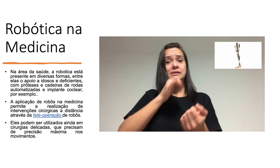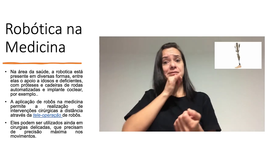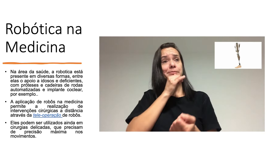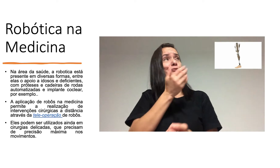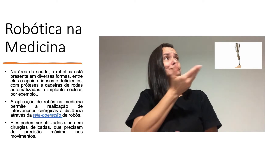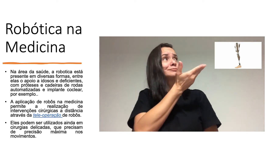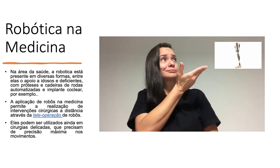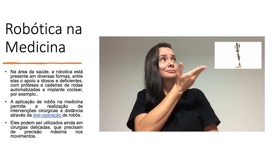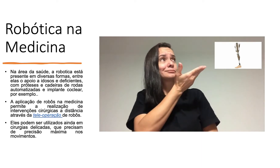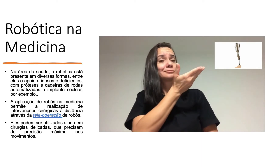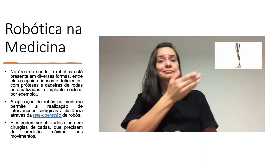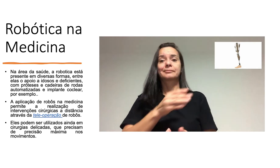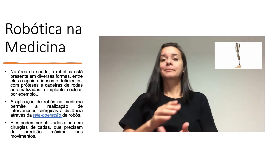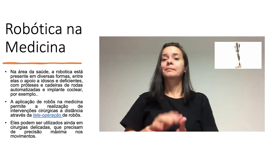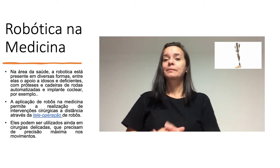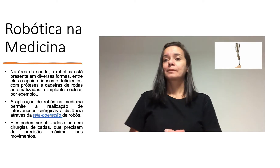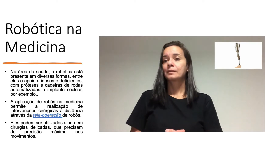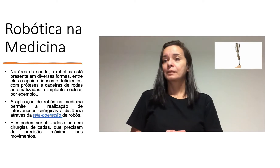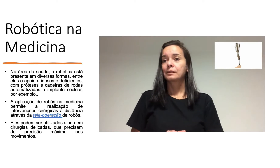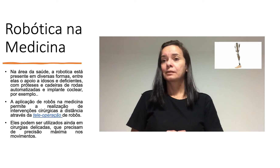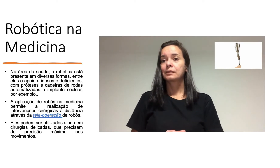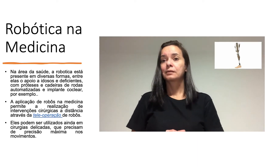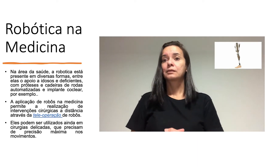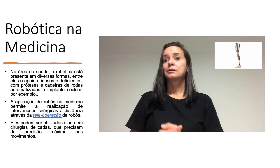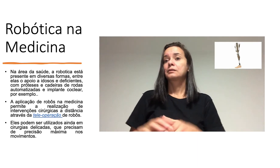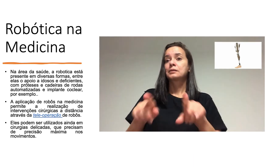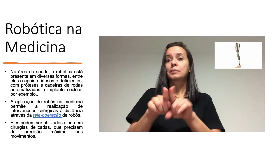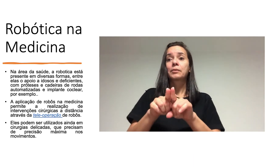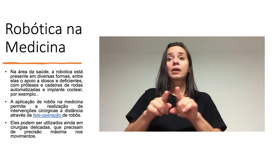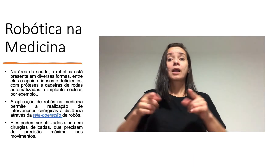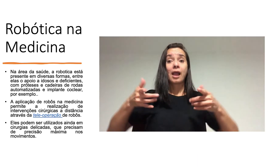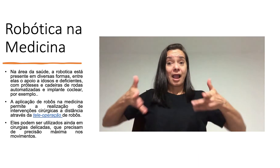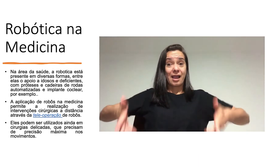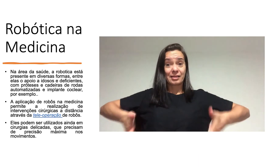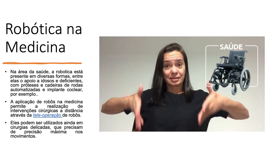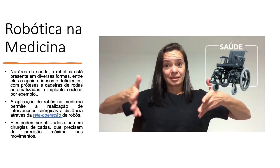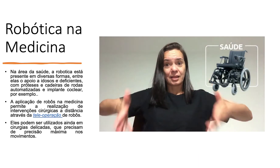até mesmo nas pernas, por exemplo.